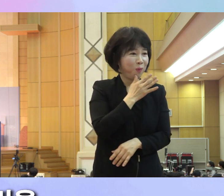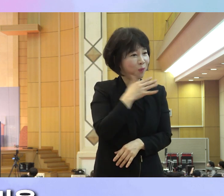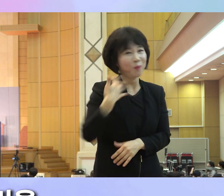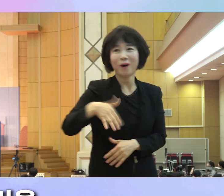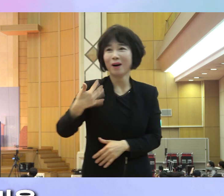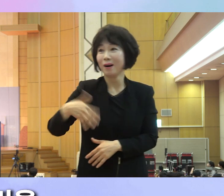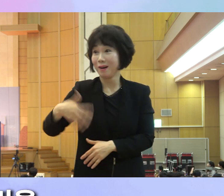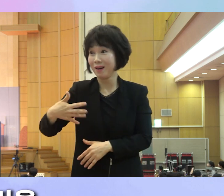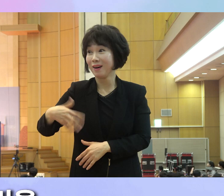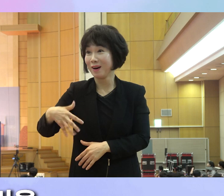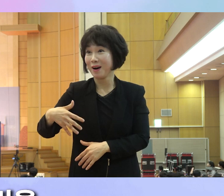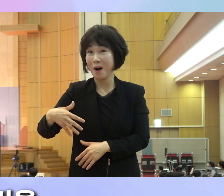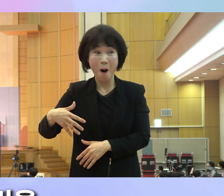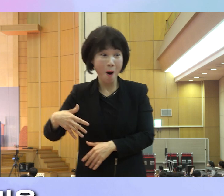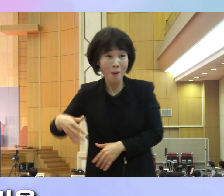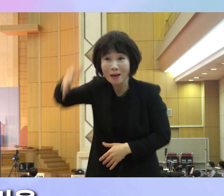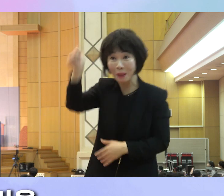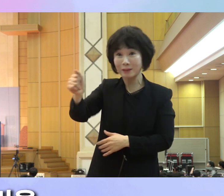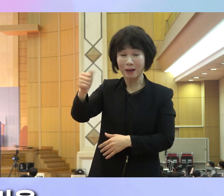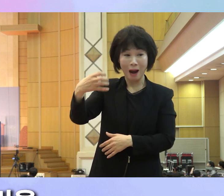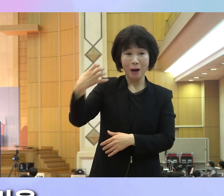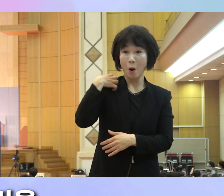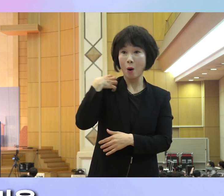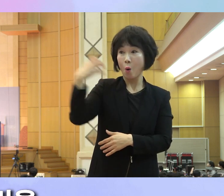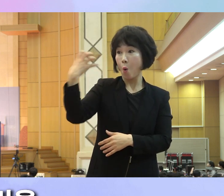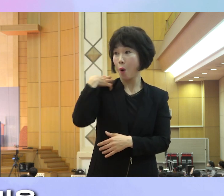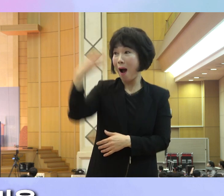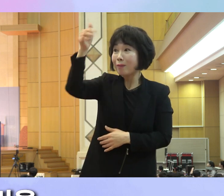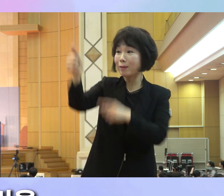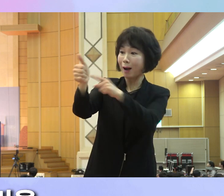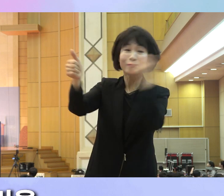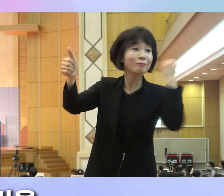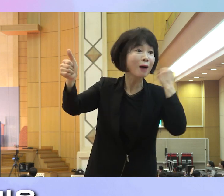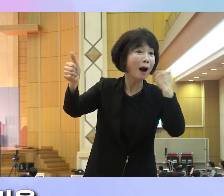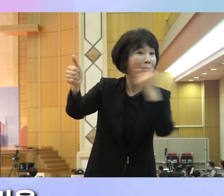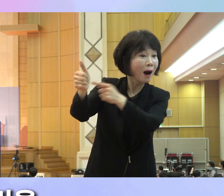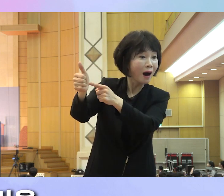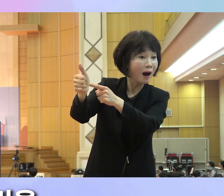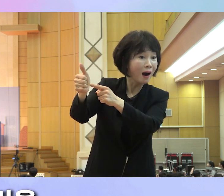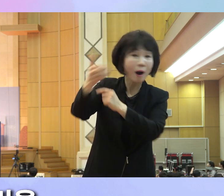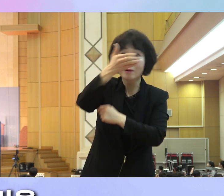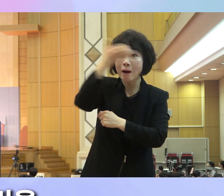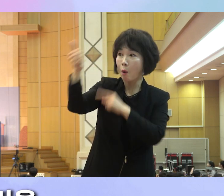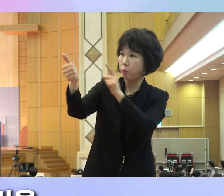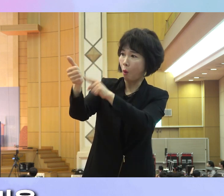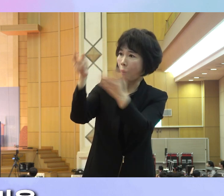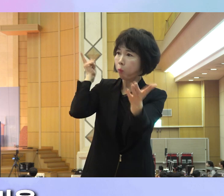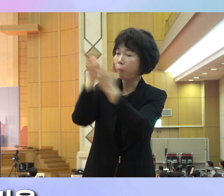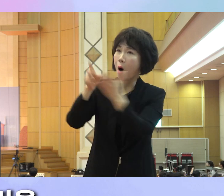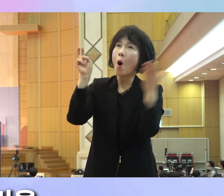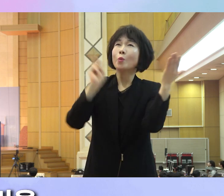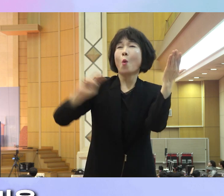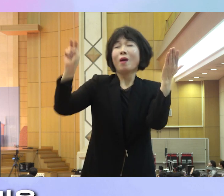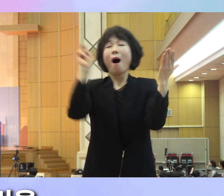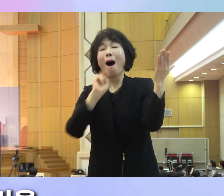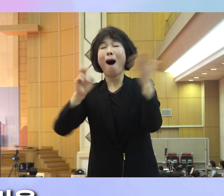뭐 이렇게 그 대장훈 나온 사람이 호민관이라고 그랬어요? 근데 어떻게 노래도 잘하네?